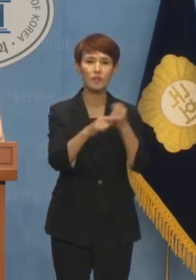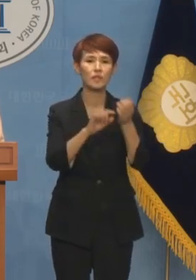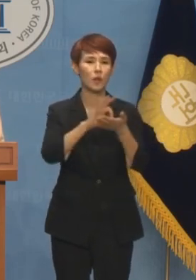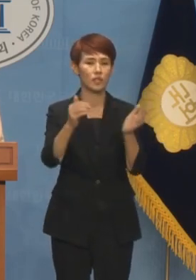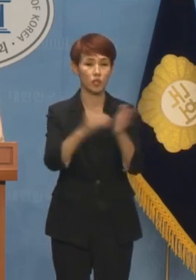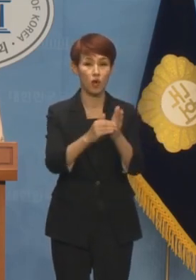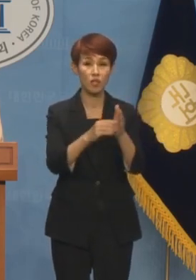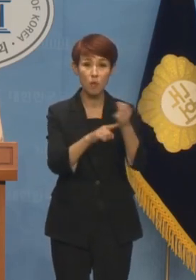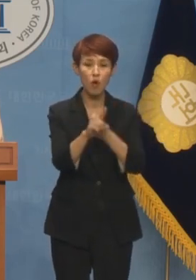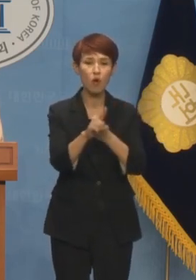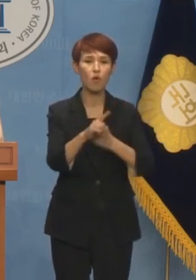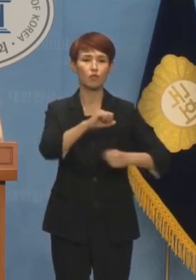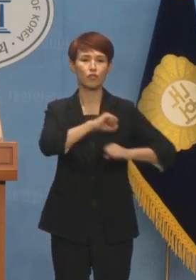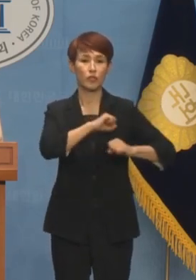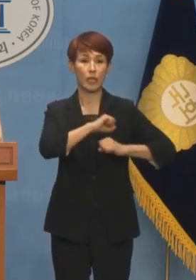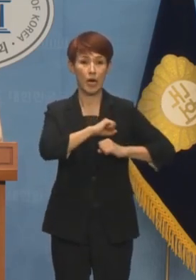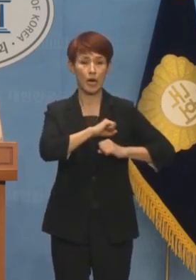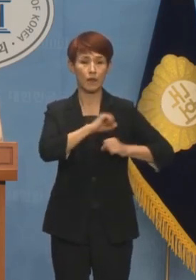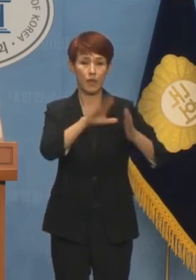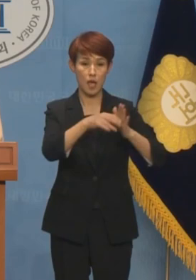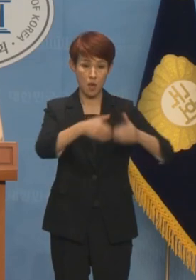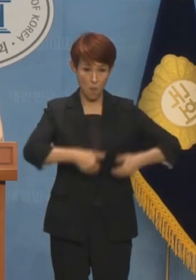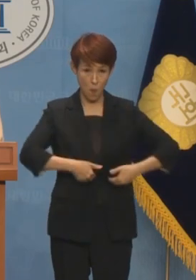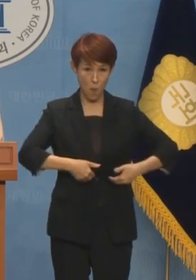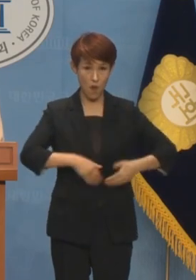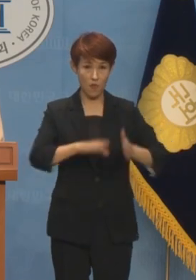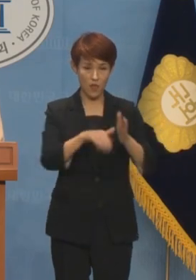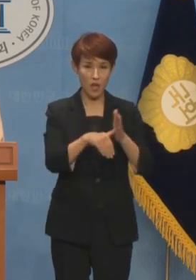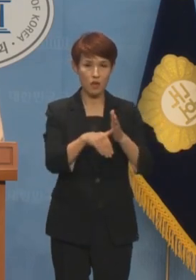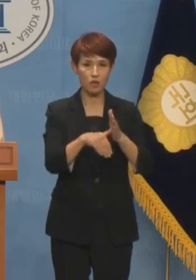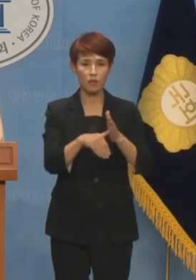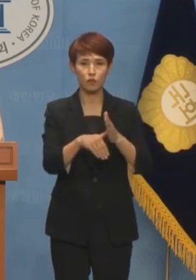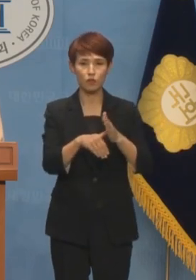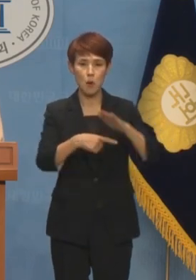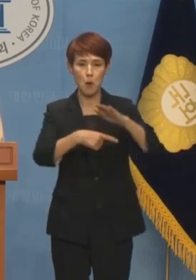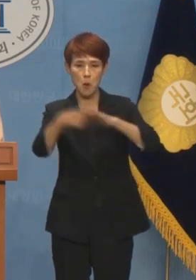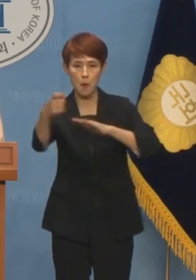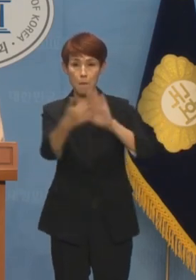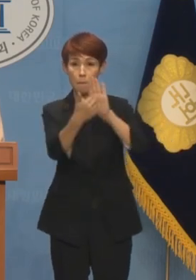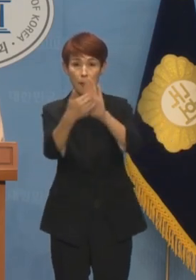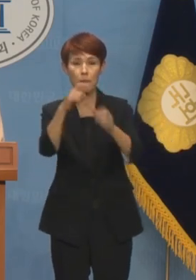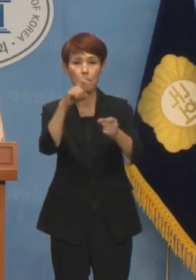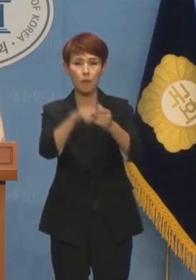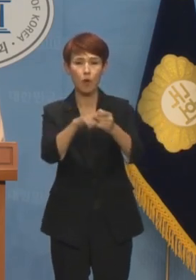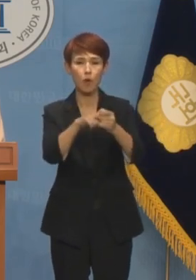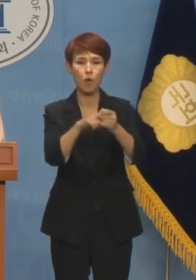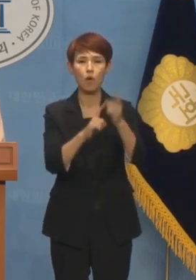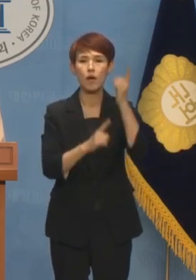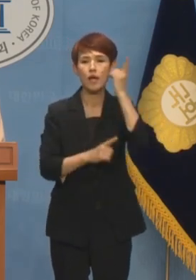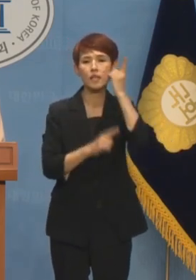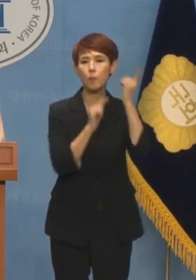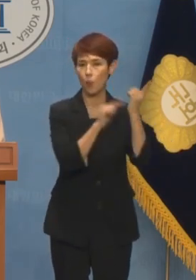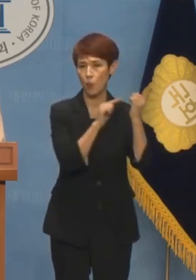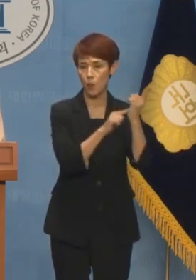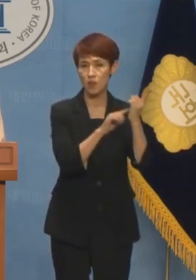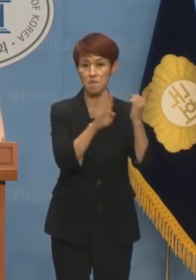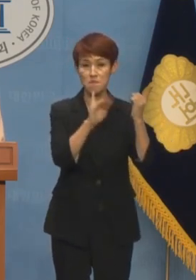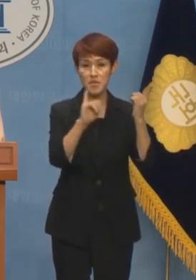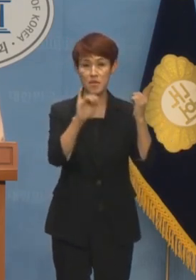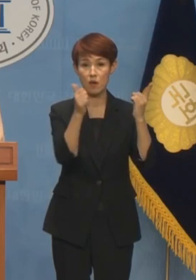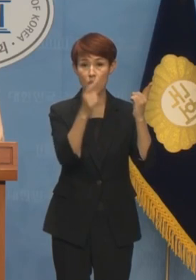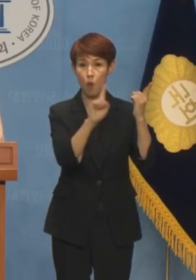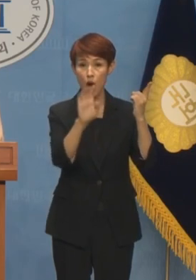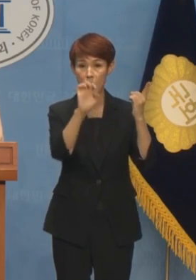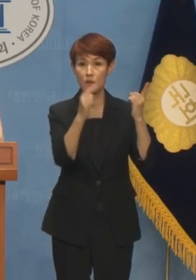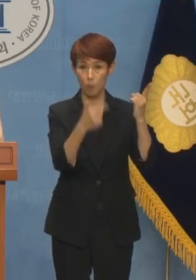비화폰은 군사작전상 필요할 경우 적의 도청을 방지하기 위해 사용하는 휴대전화입니다.